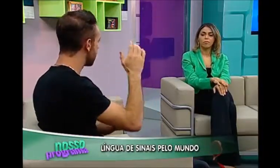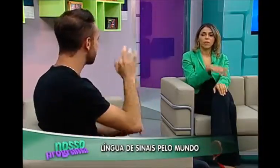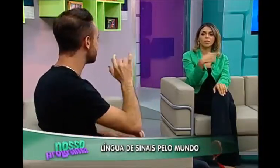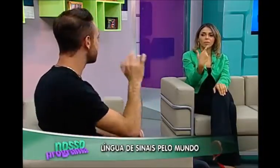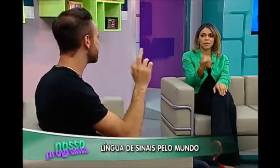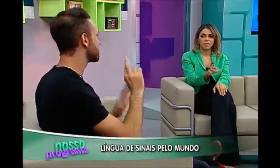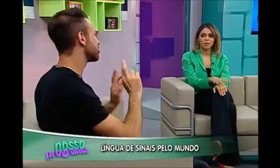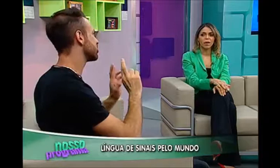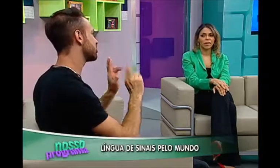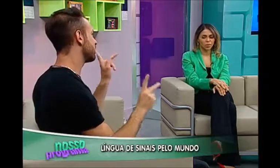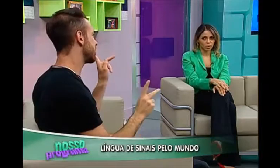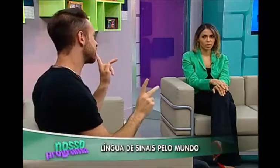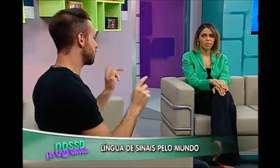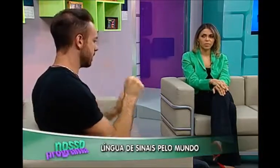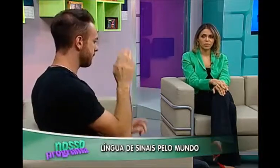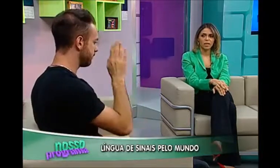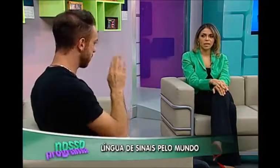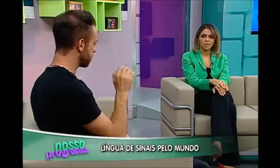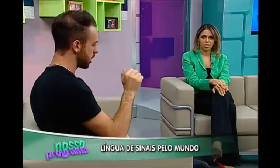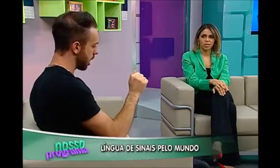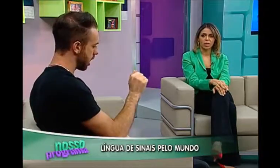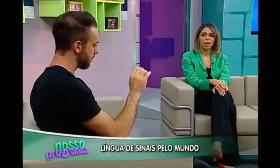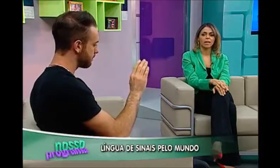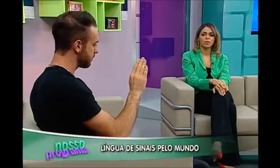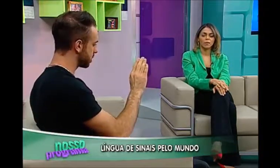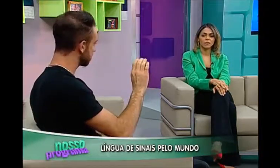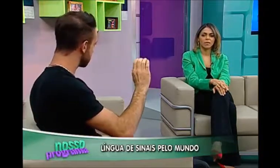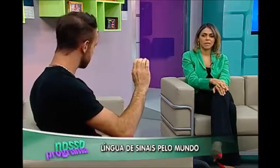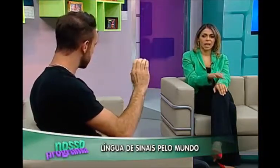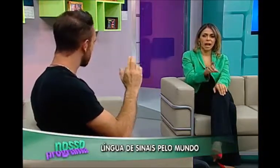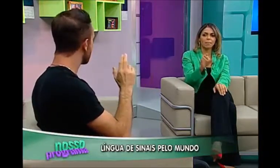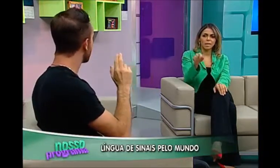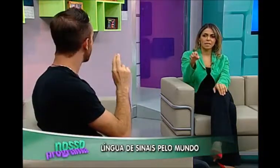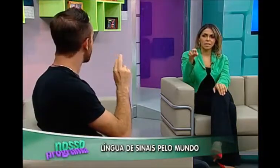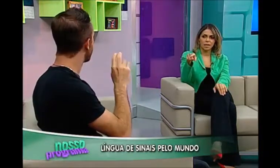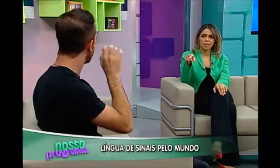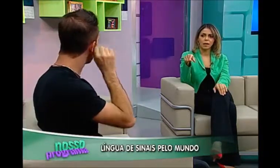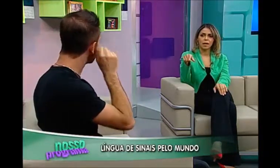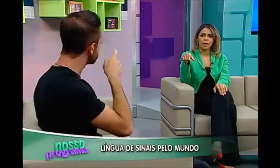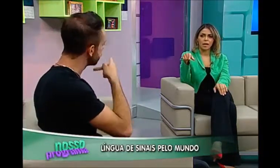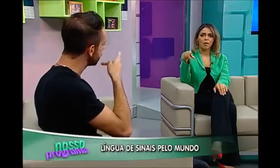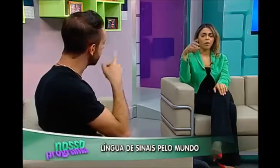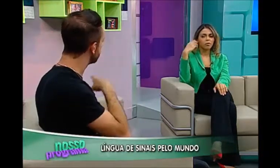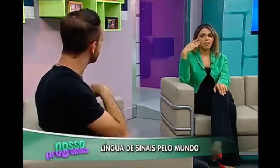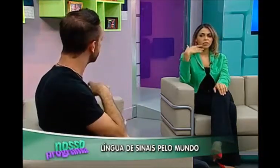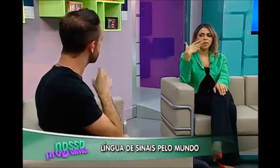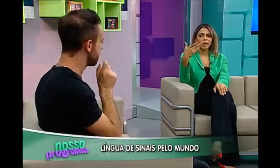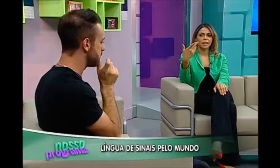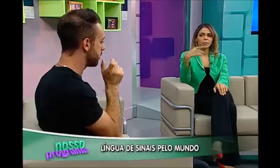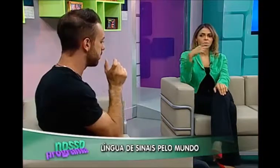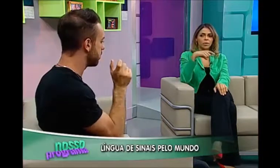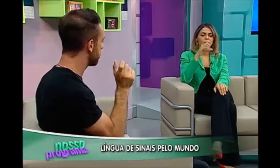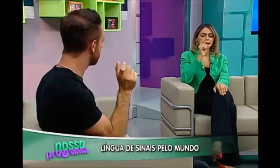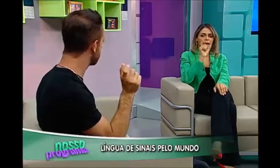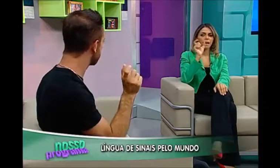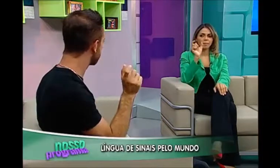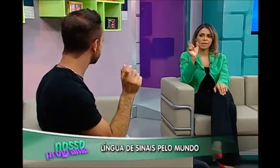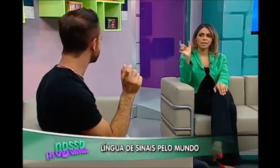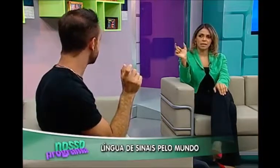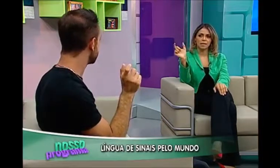Fora do Brasil é totalmente diferente. Aqui no Brasil é assim, A, B, C. É igual o ouvinte fala, né, em português, A, B, C.